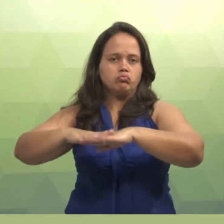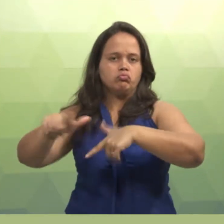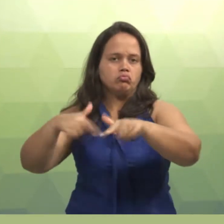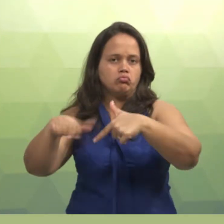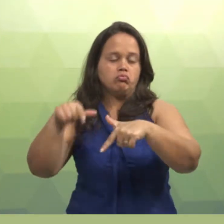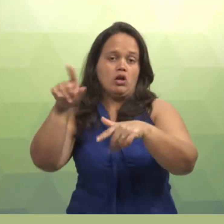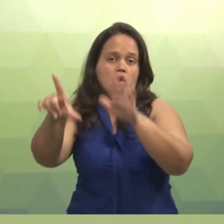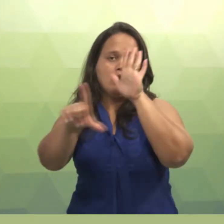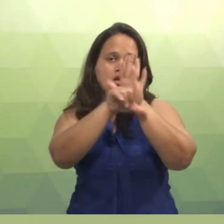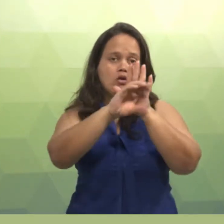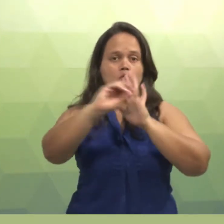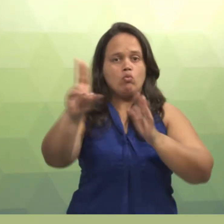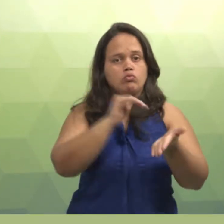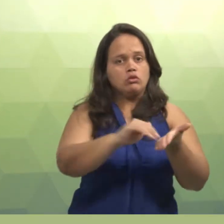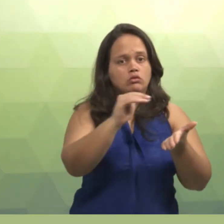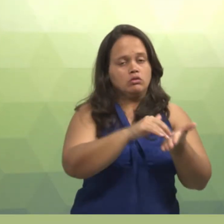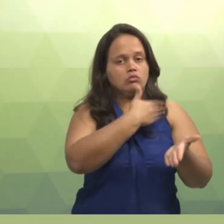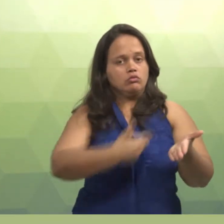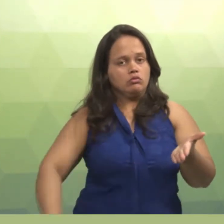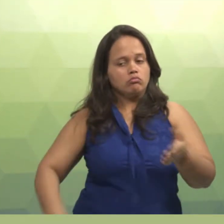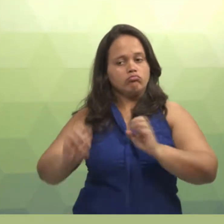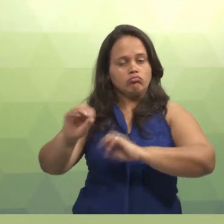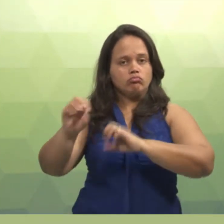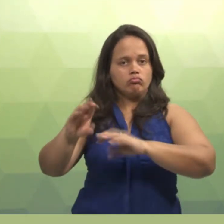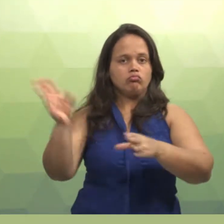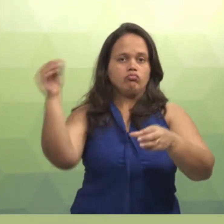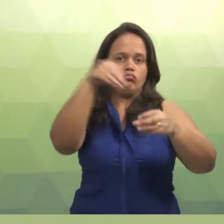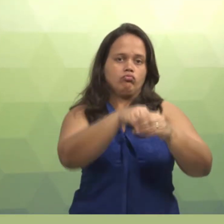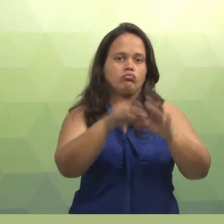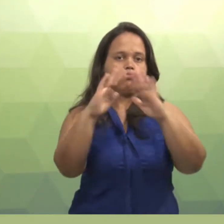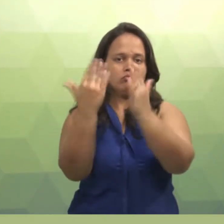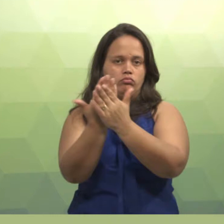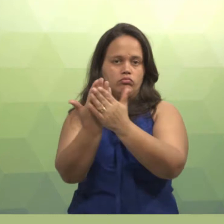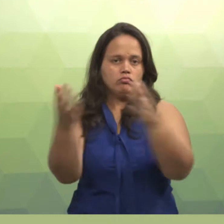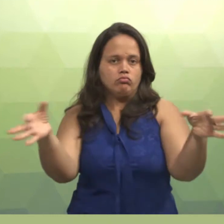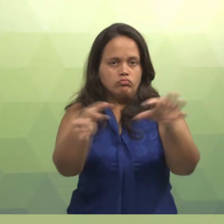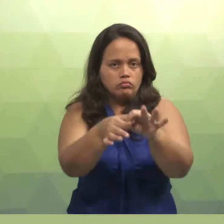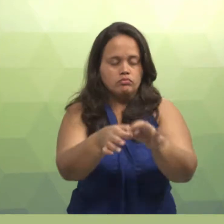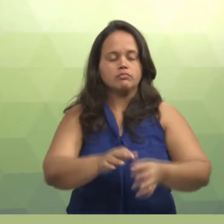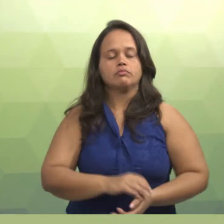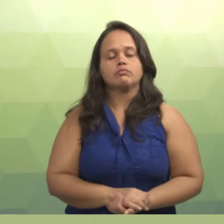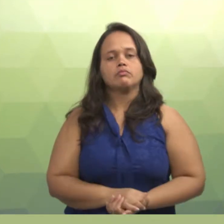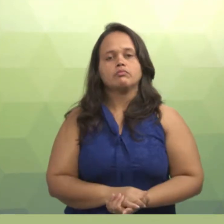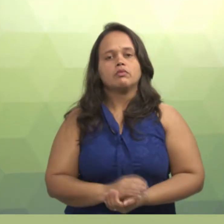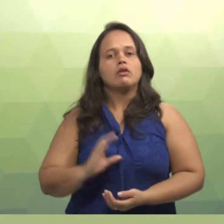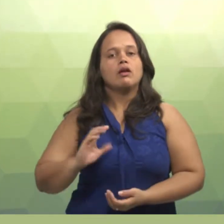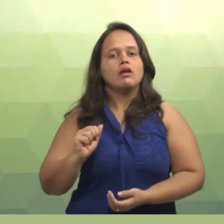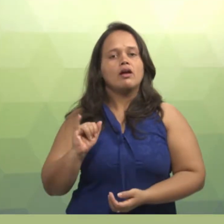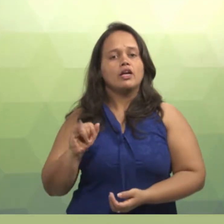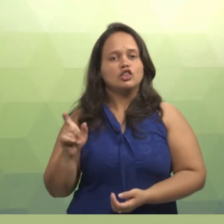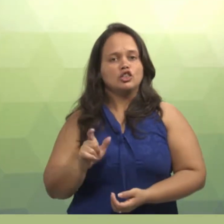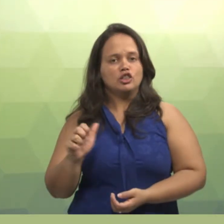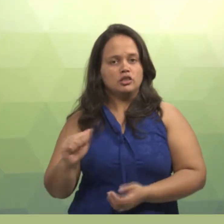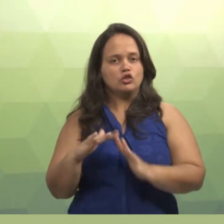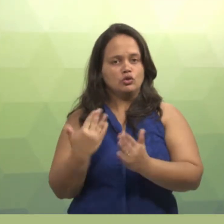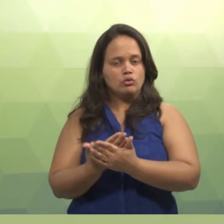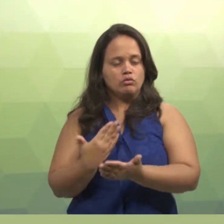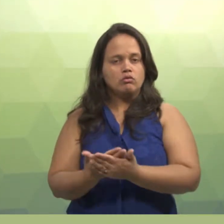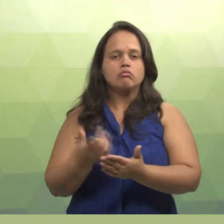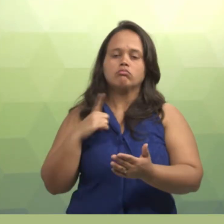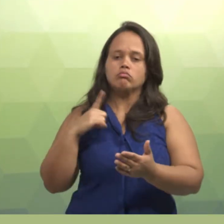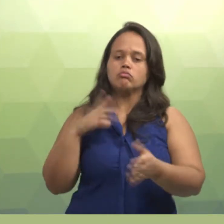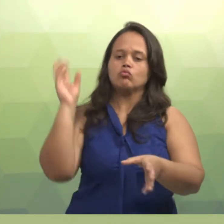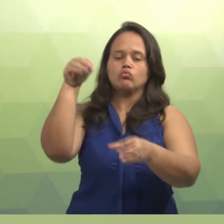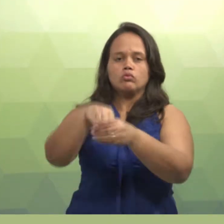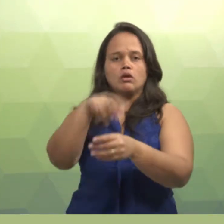associados efetivos e associados colaboradores devidamente qualificados em sua ata de constituição. O presidente